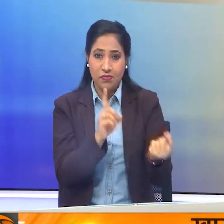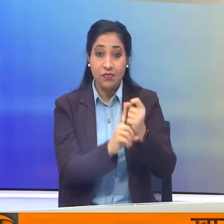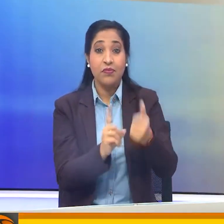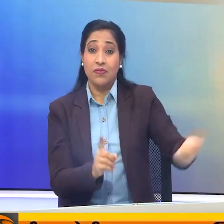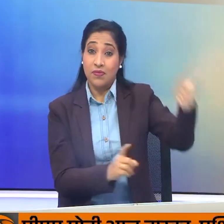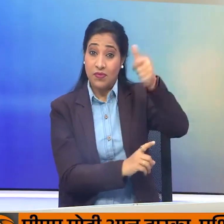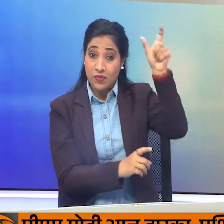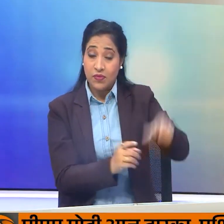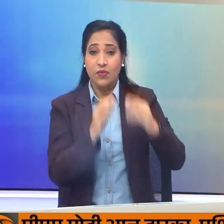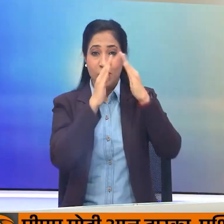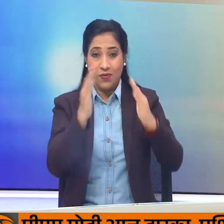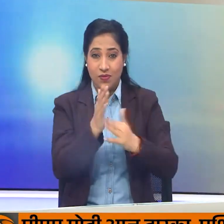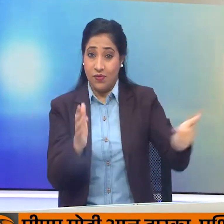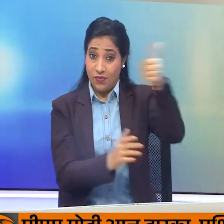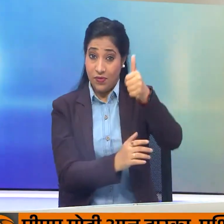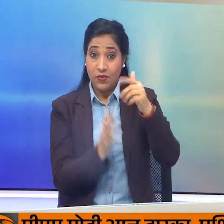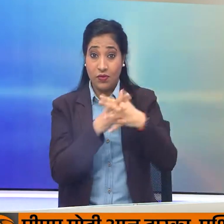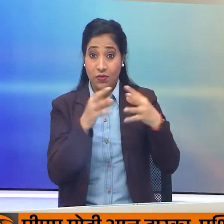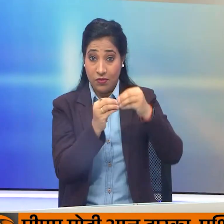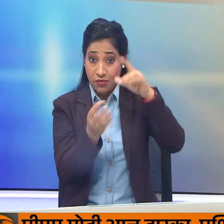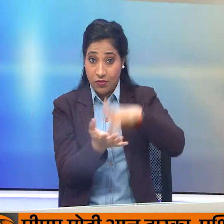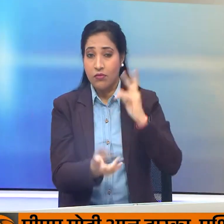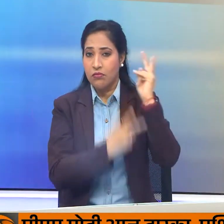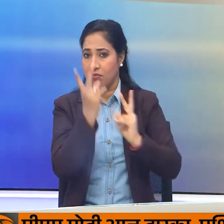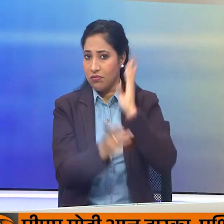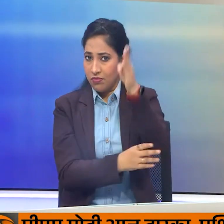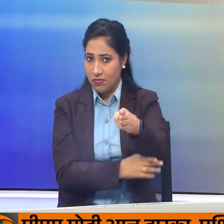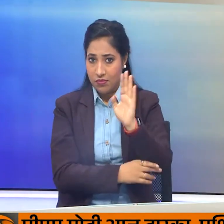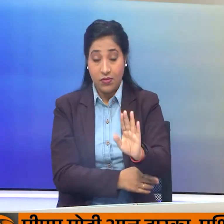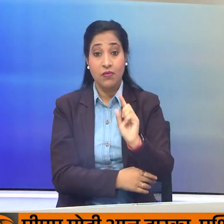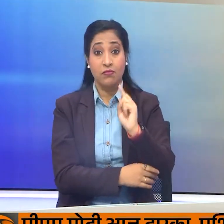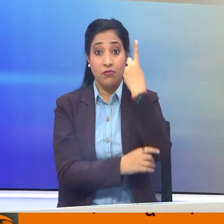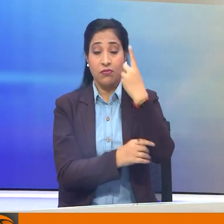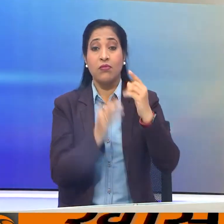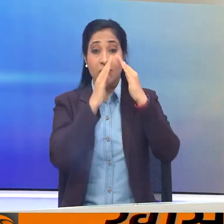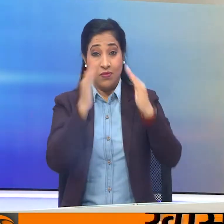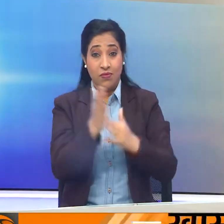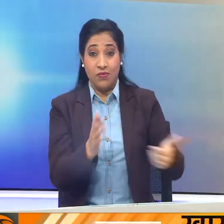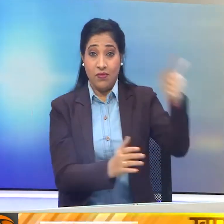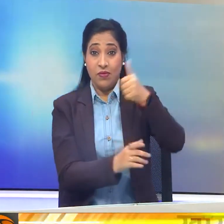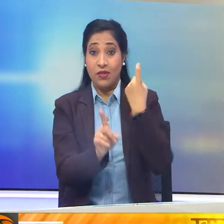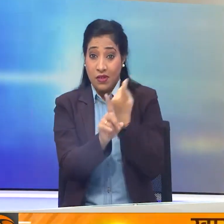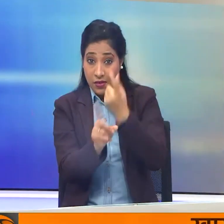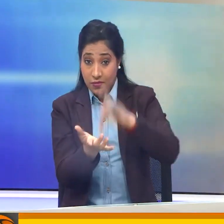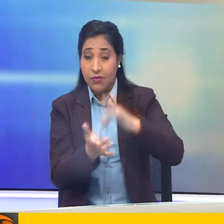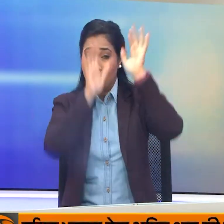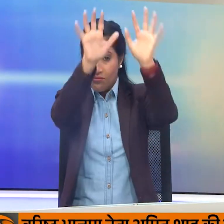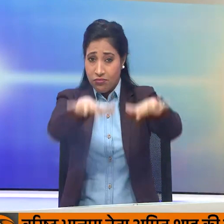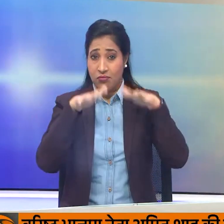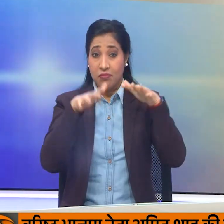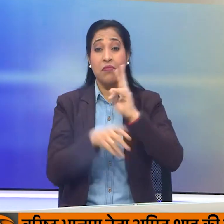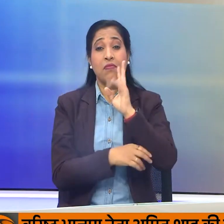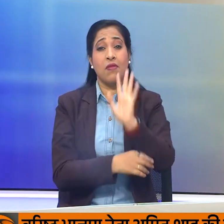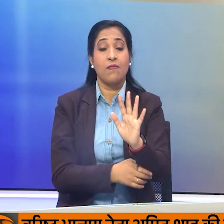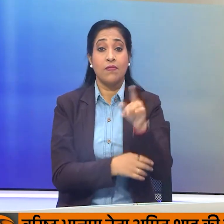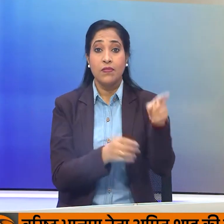वरिष्ठ नेता अमित शाह पश्चिम बंगाल दौरे पर रहेंगे। सबसे पहले अमित शाह कांथी में रैली करेंगे। वो